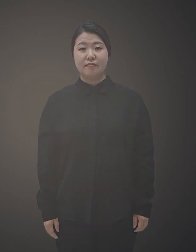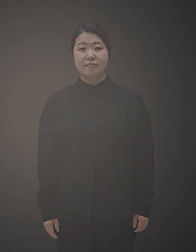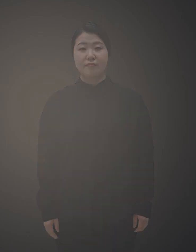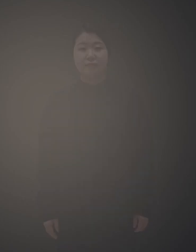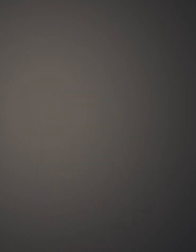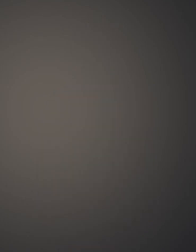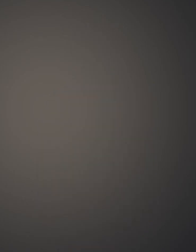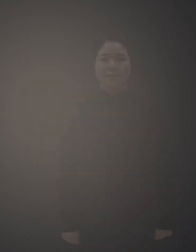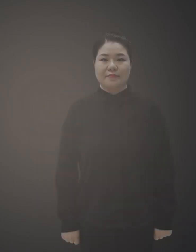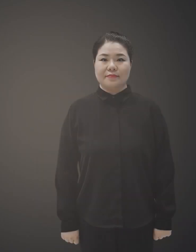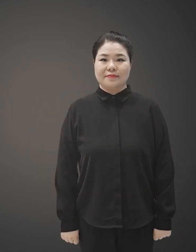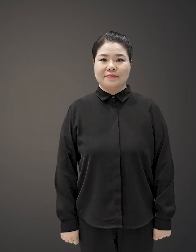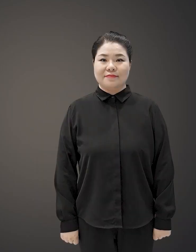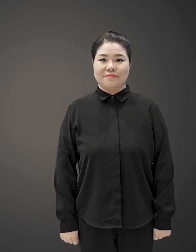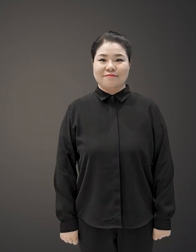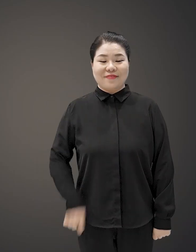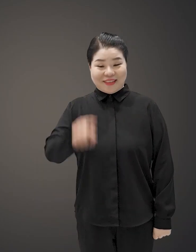다산초당.